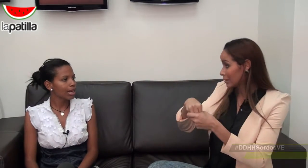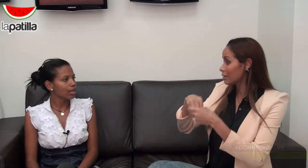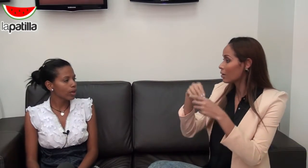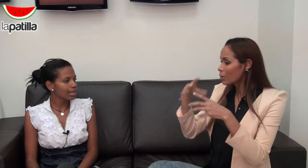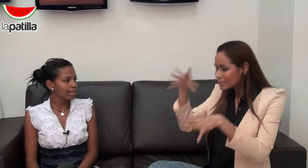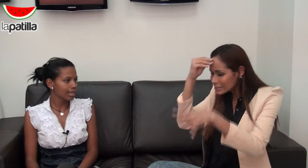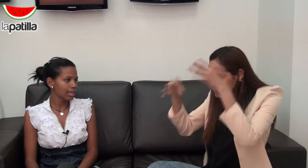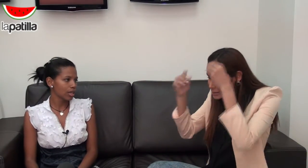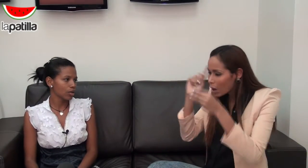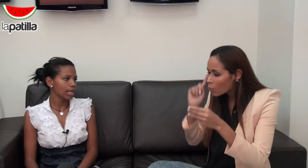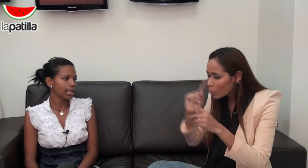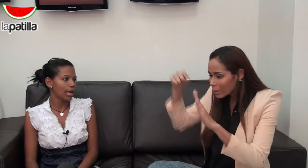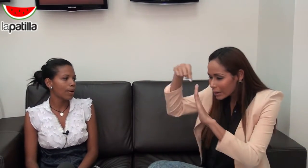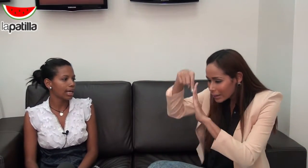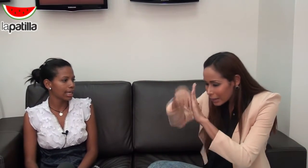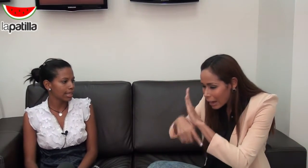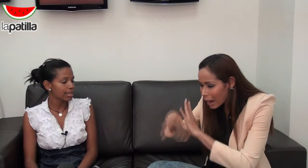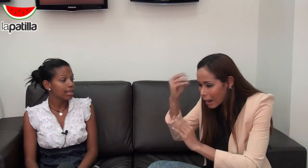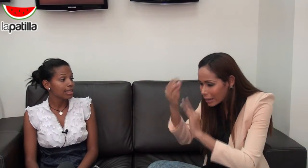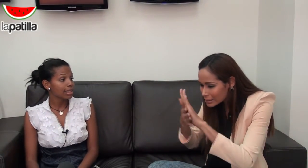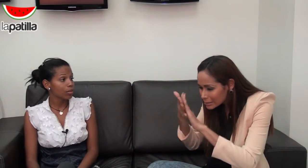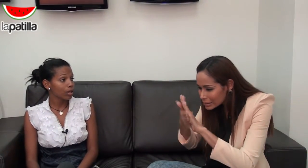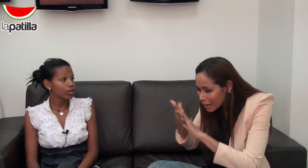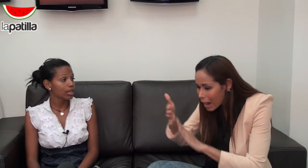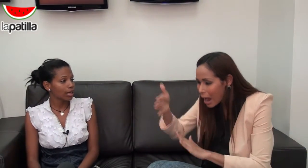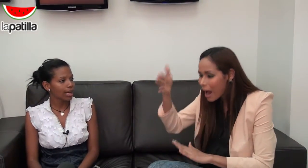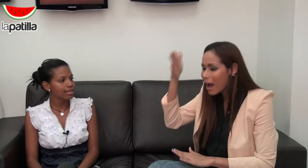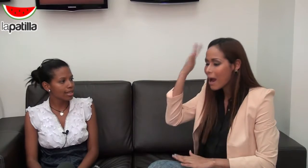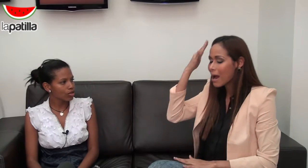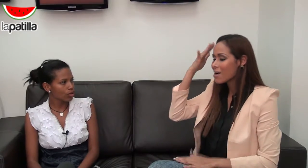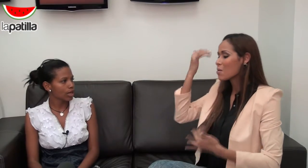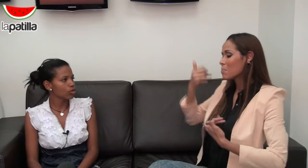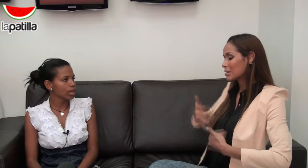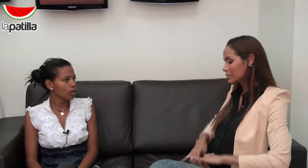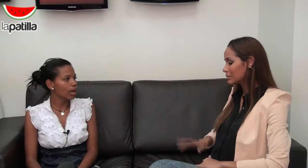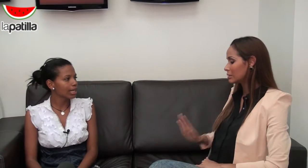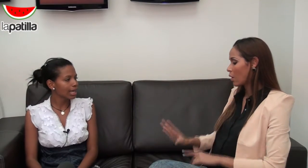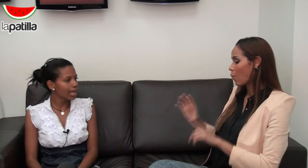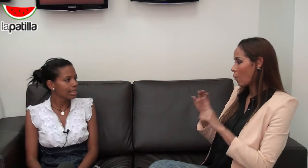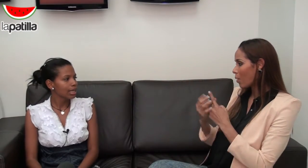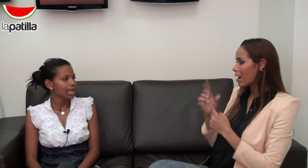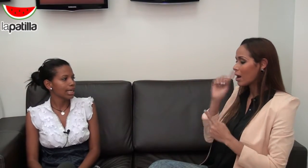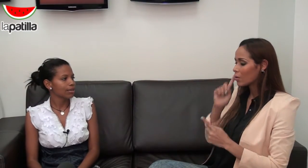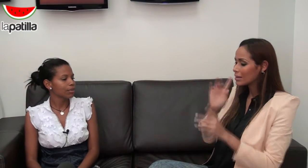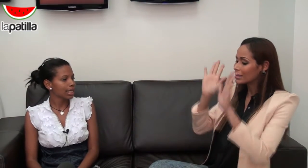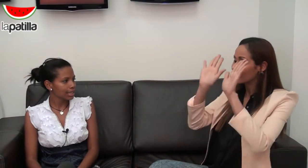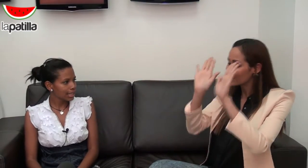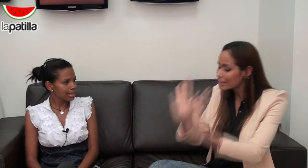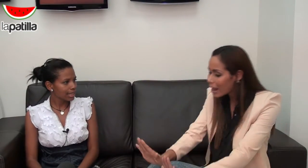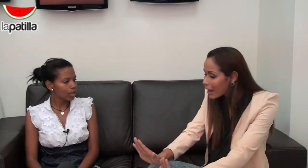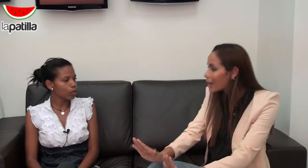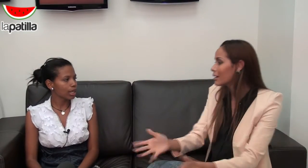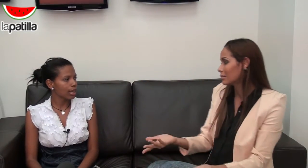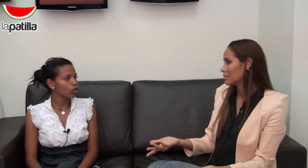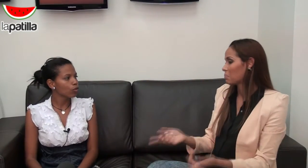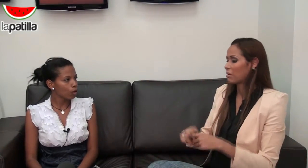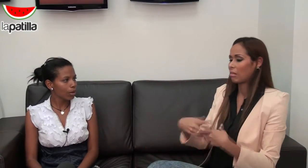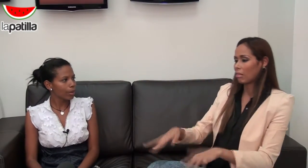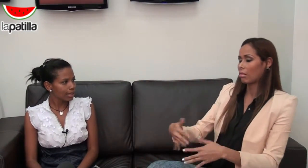la lengua de señas y esto les crea barreras. Sin embargo, tener acceso a su lengua natal es bien interesante porque esto forma parte